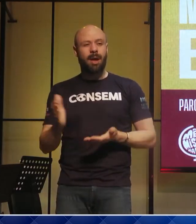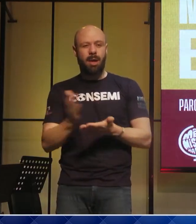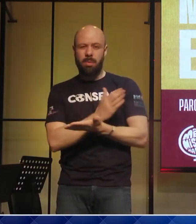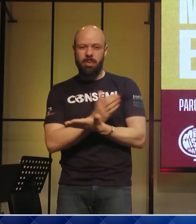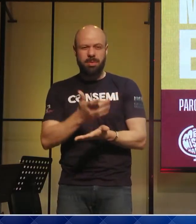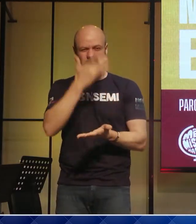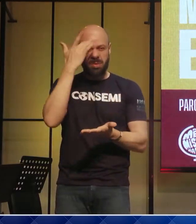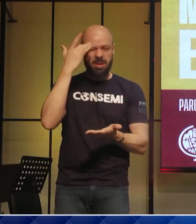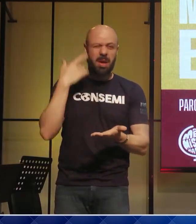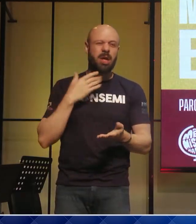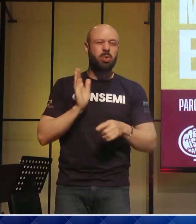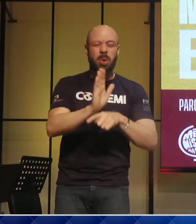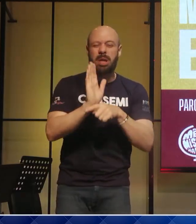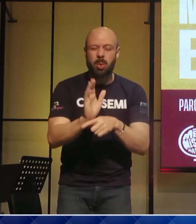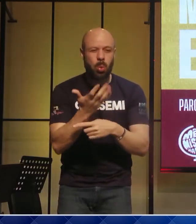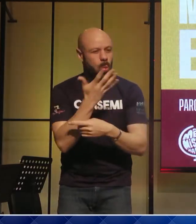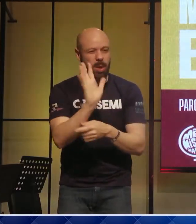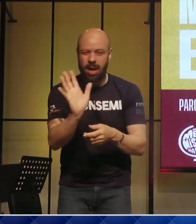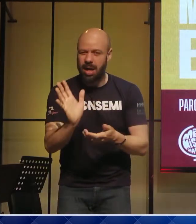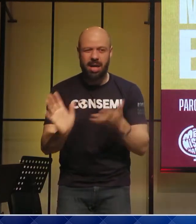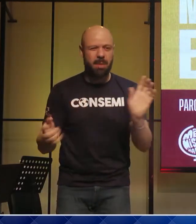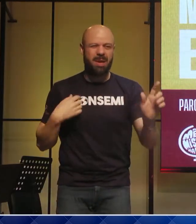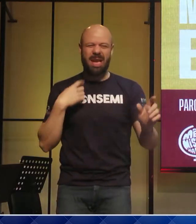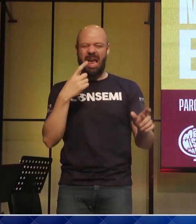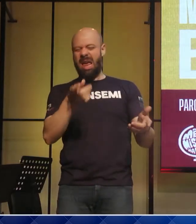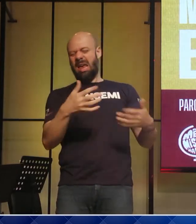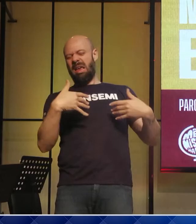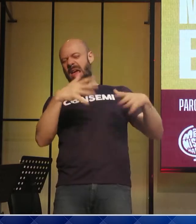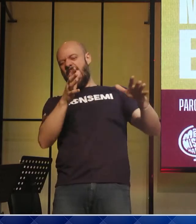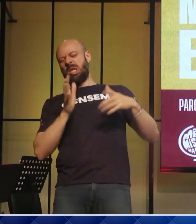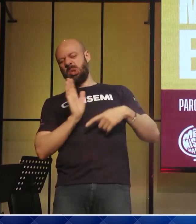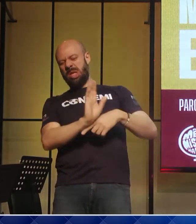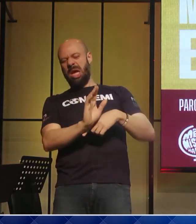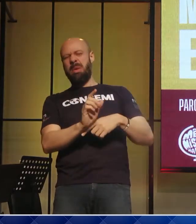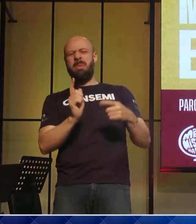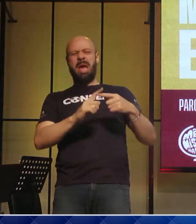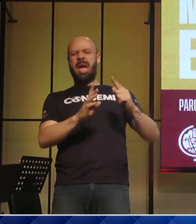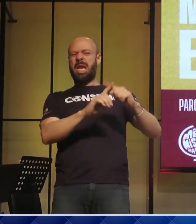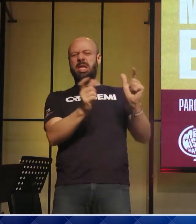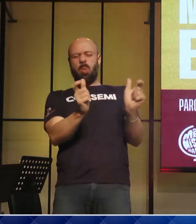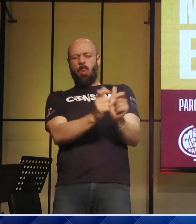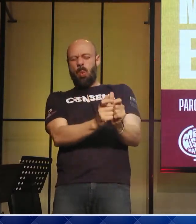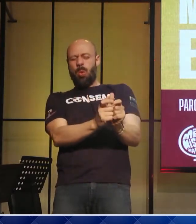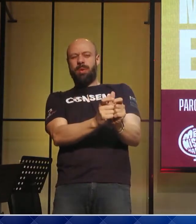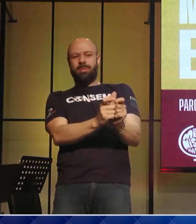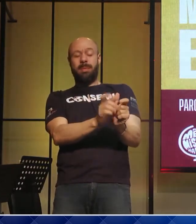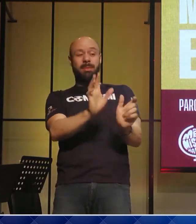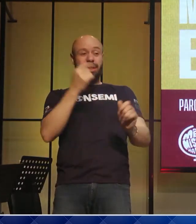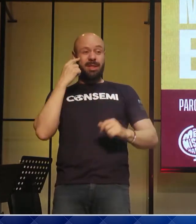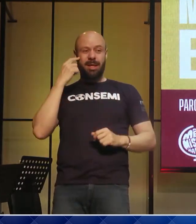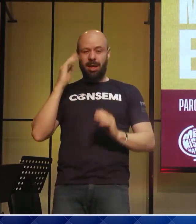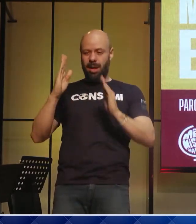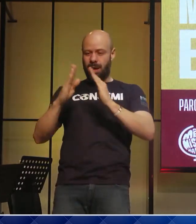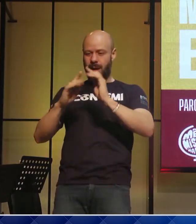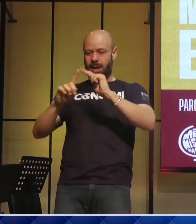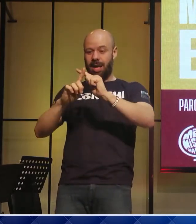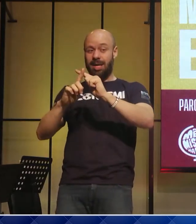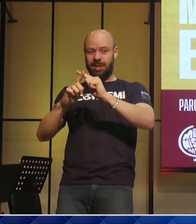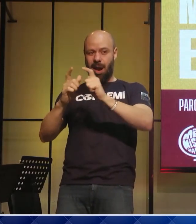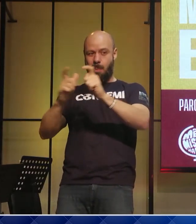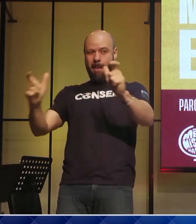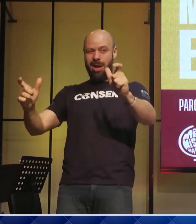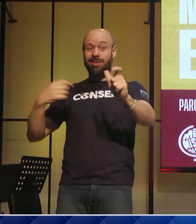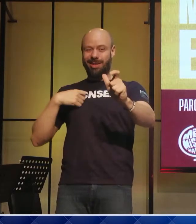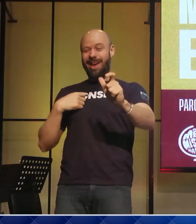andar, ajudar pessoas com quem ninguém anda, igrejas menores, porque numa igreja grande, assim, todo mundo quer pregar, faz fila